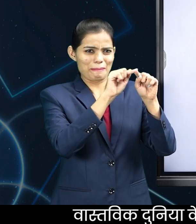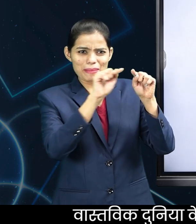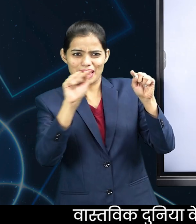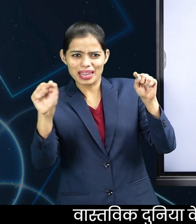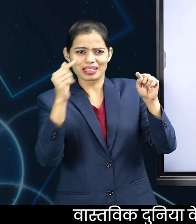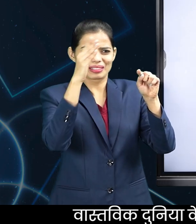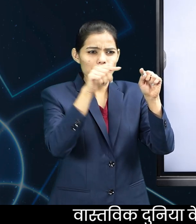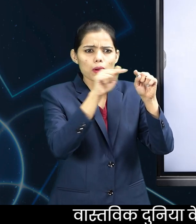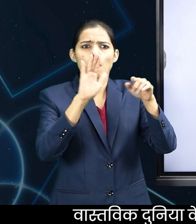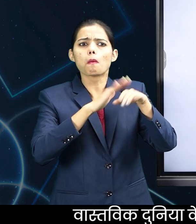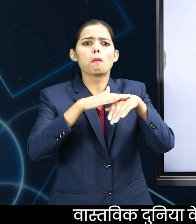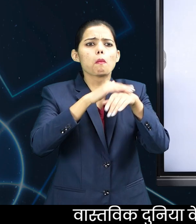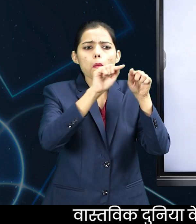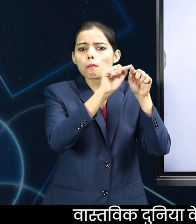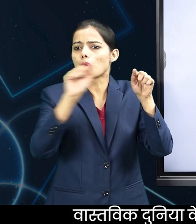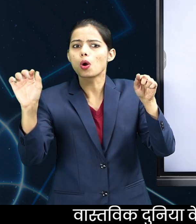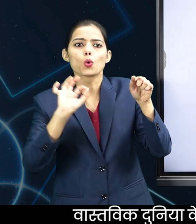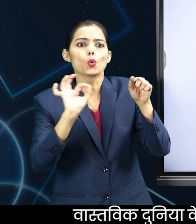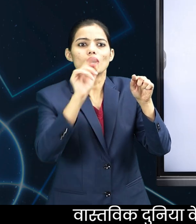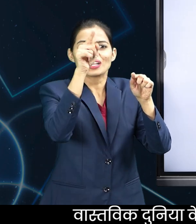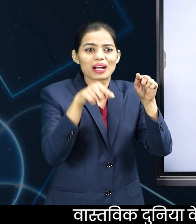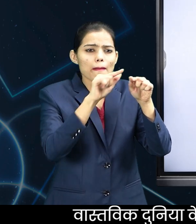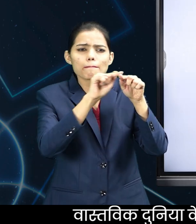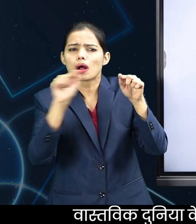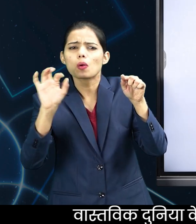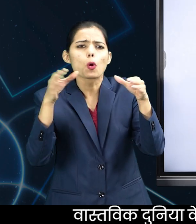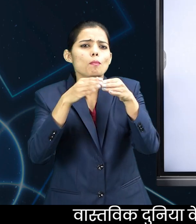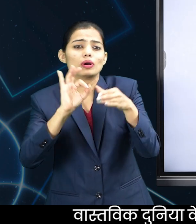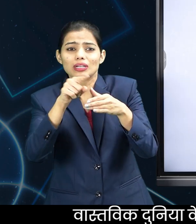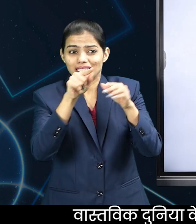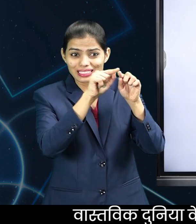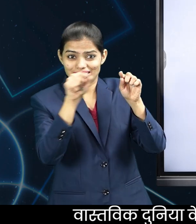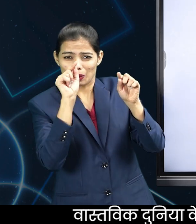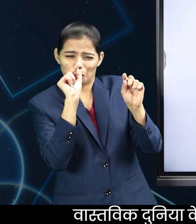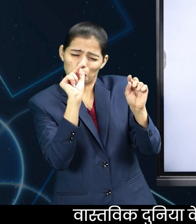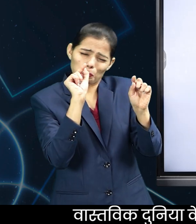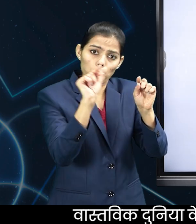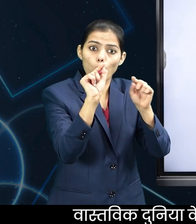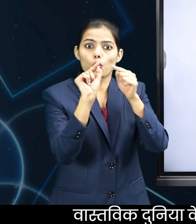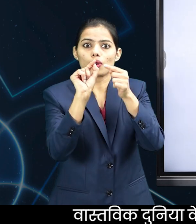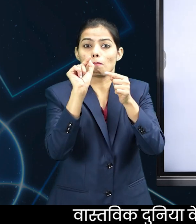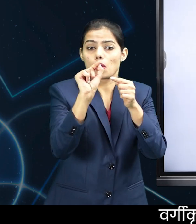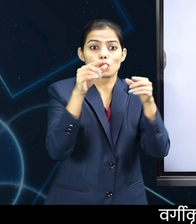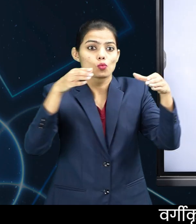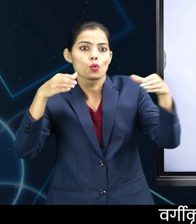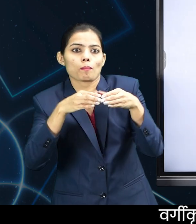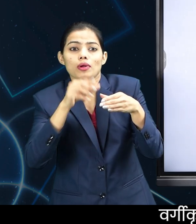वास्तविक दुनिया के अनुप्रयोगों के साथ बिंदुओं को प्लॉट करने और वर्गीकृत करने